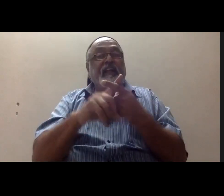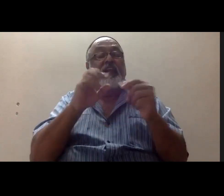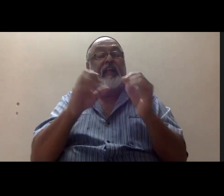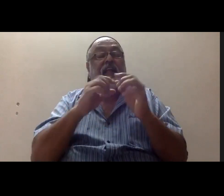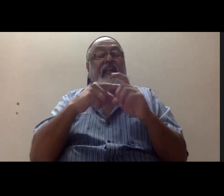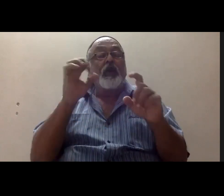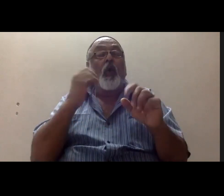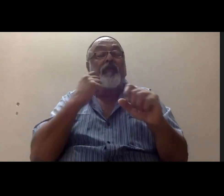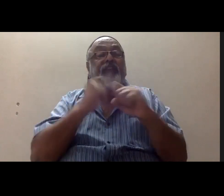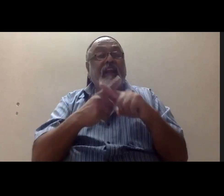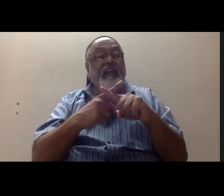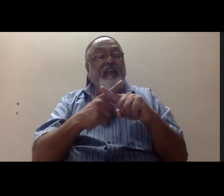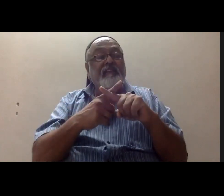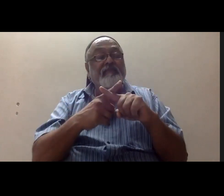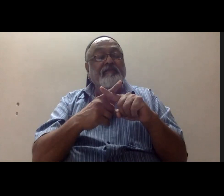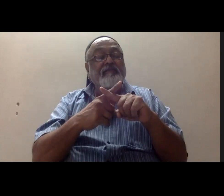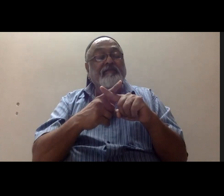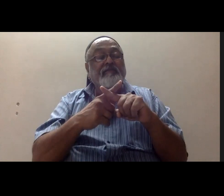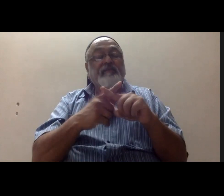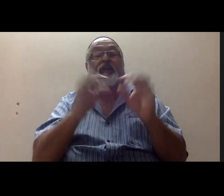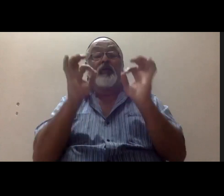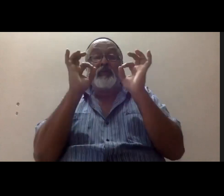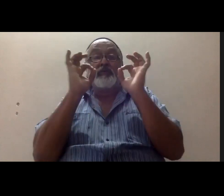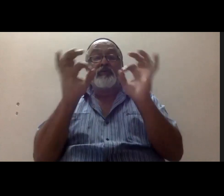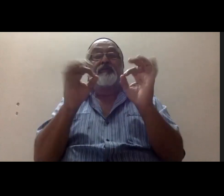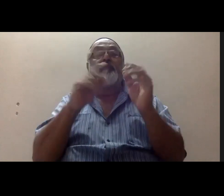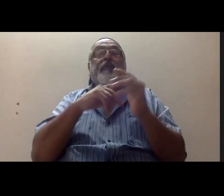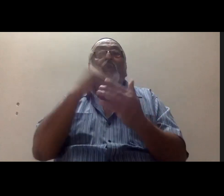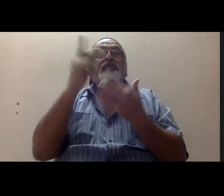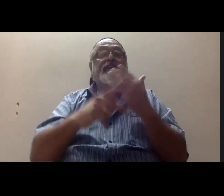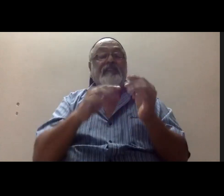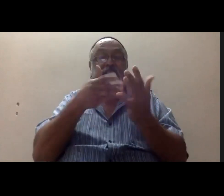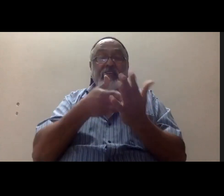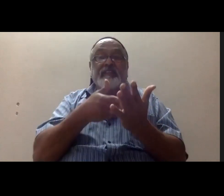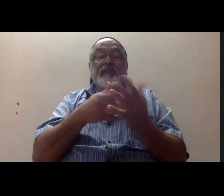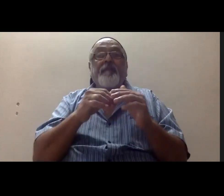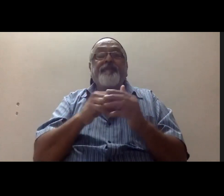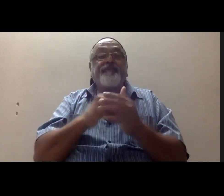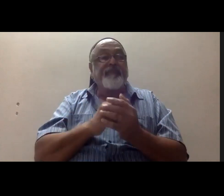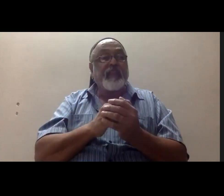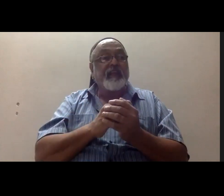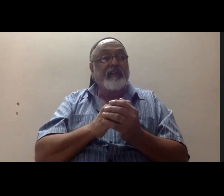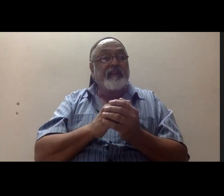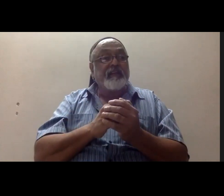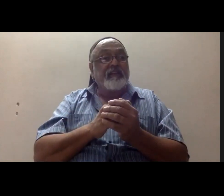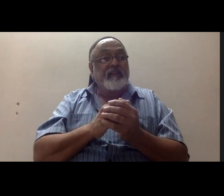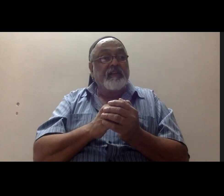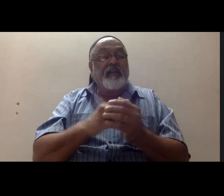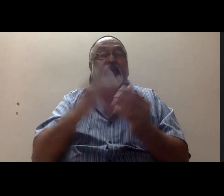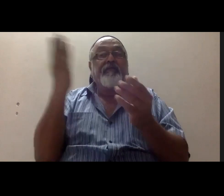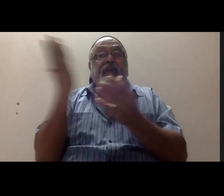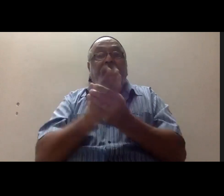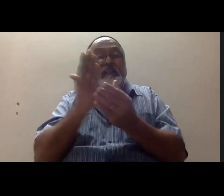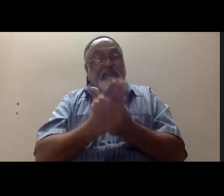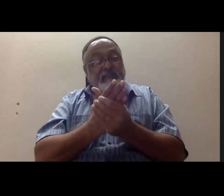पॉइंट ऑफ व्यू था हमारा। इस प्रोजेक्ट से हमने इसके अलावा हमारा फाइल्स एंड फोल्डर्स हैं जो कि वो